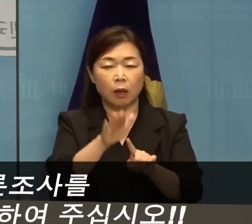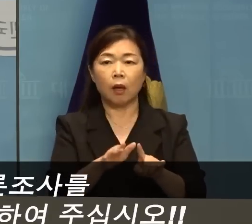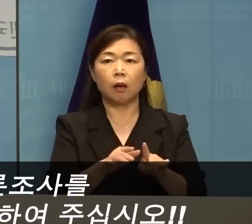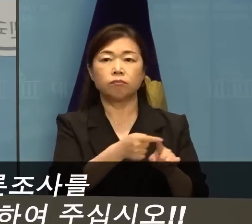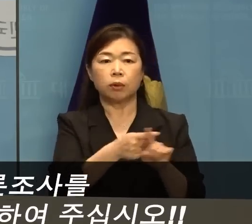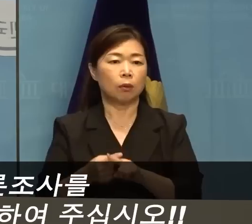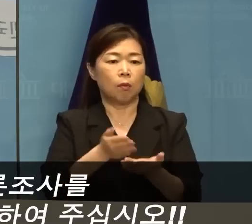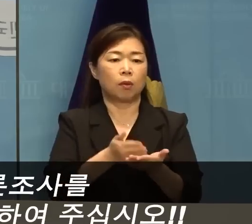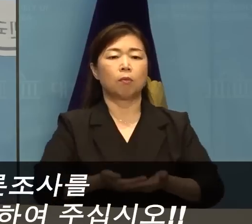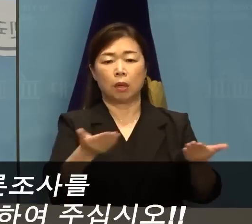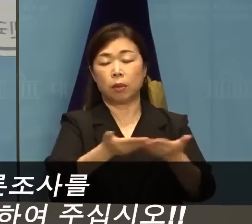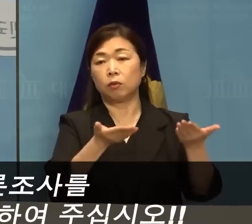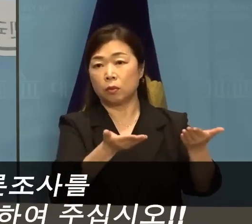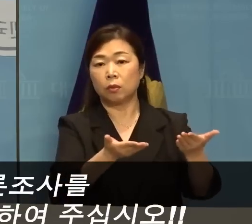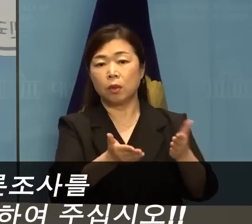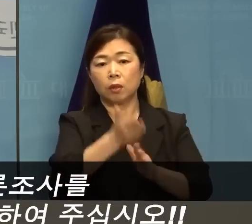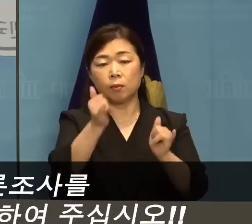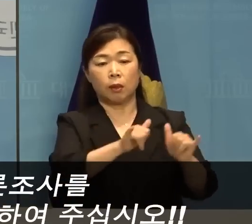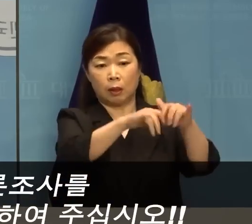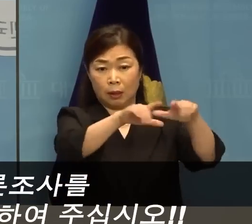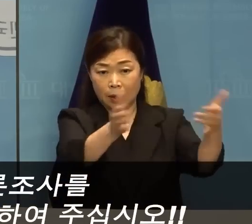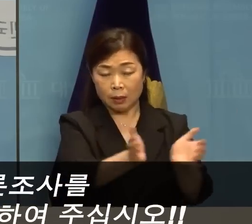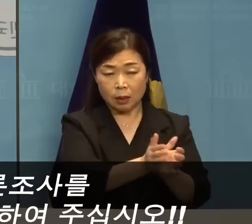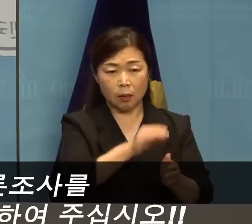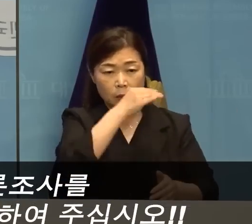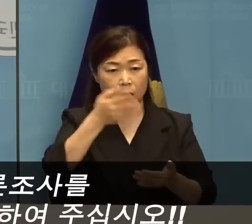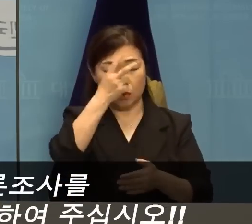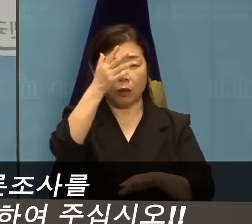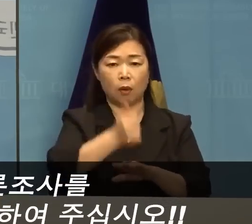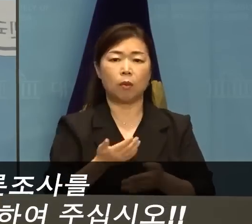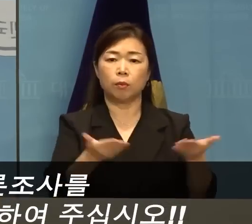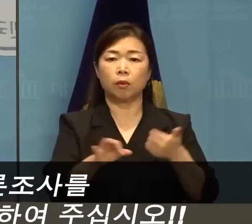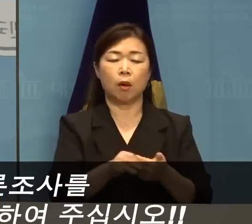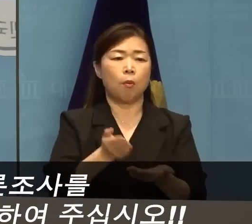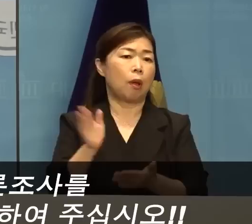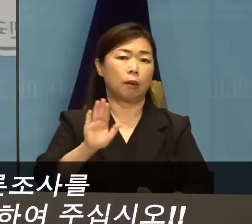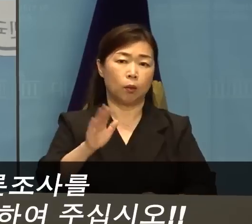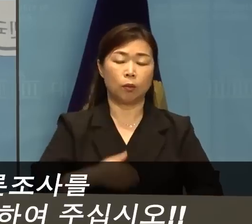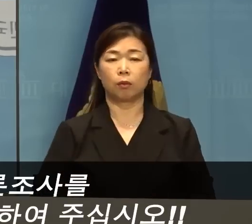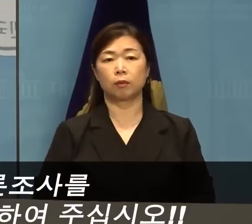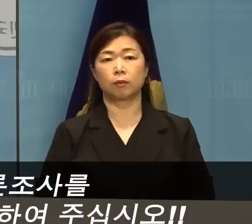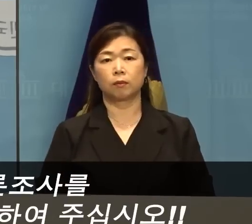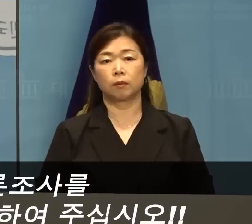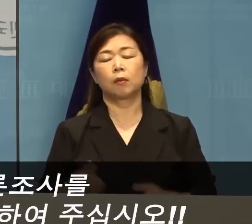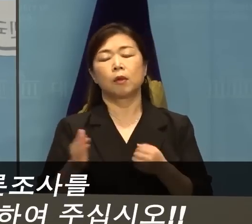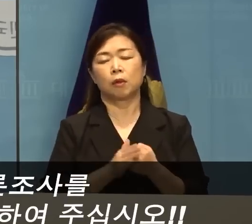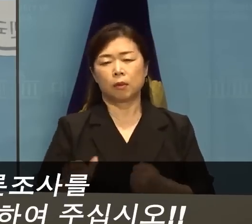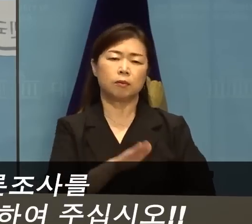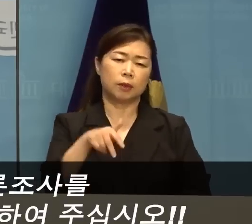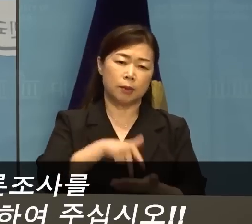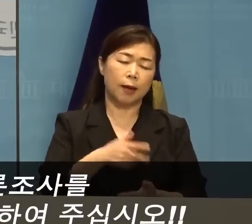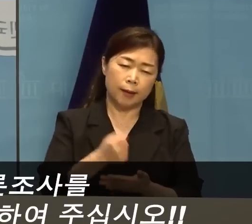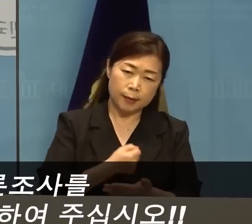나가고 또 시민단체들이 올바른 여론조사에서 내보낼 때는 이것이 주요 방송에서 보도가 안 되고 그래서 저희들은 그래서 할 수